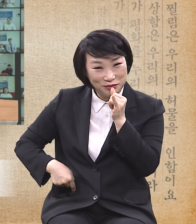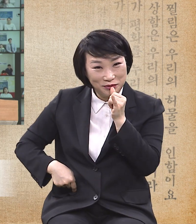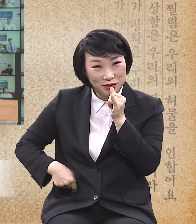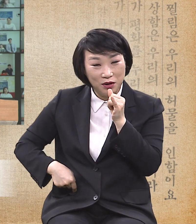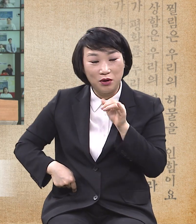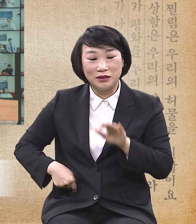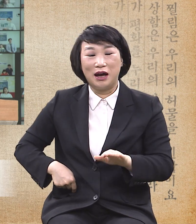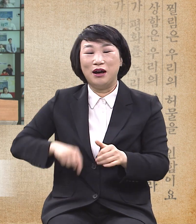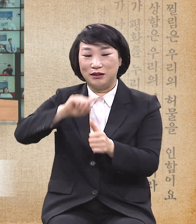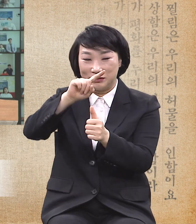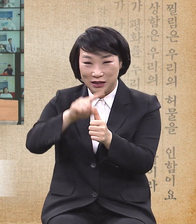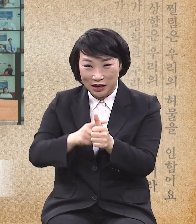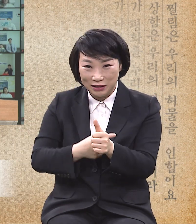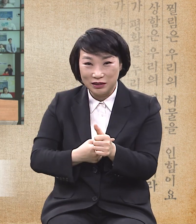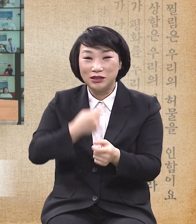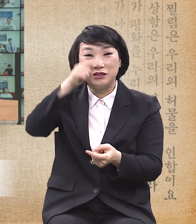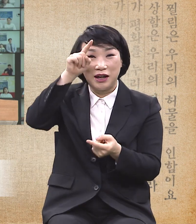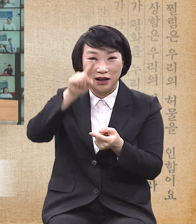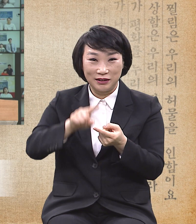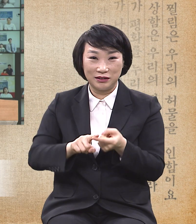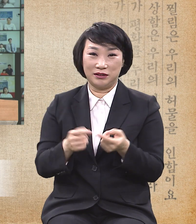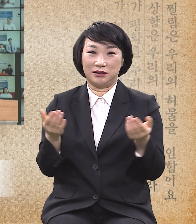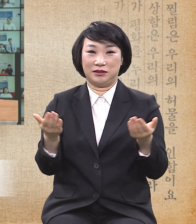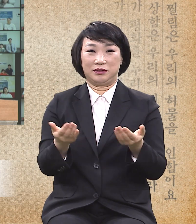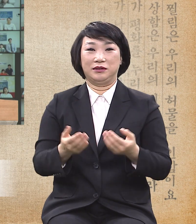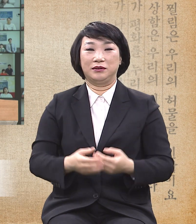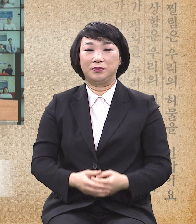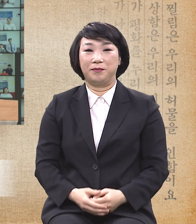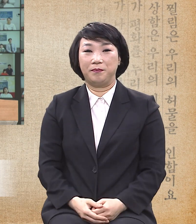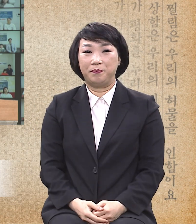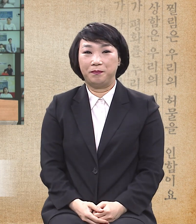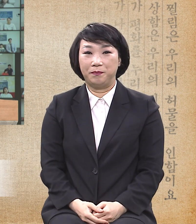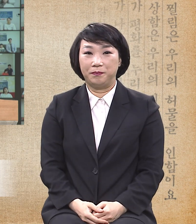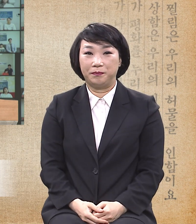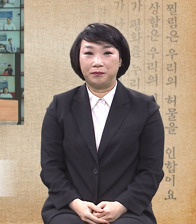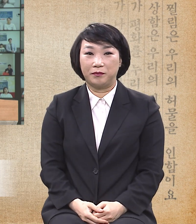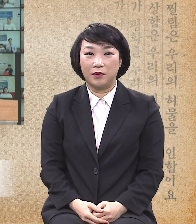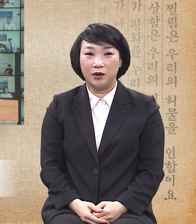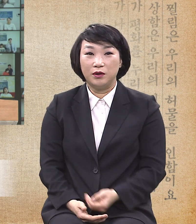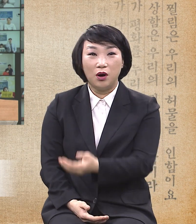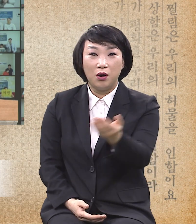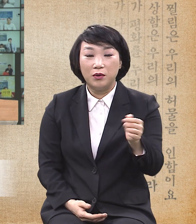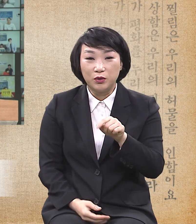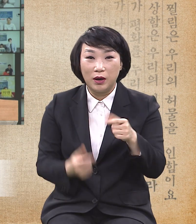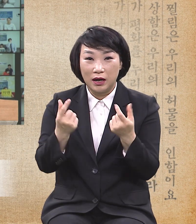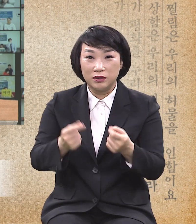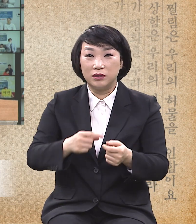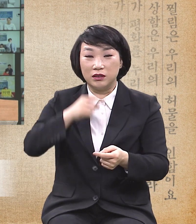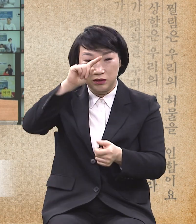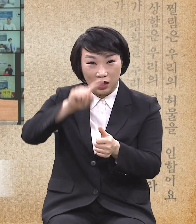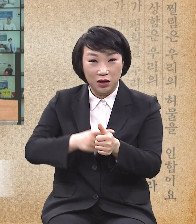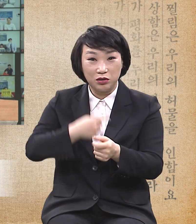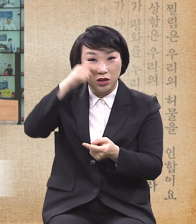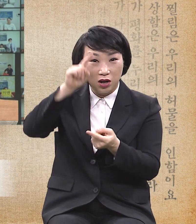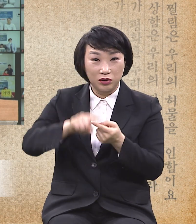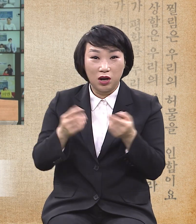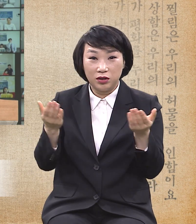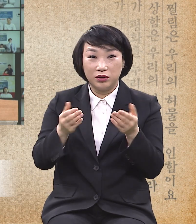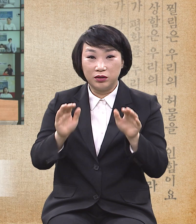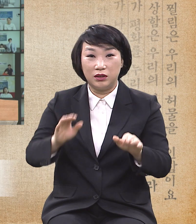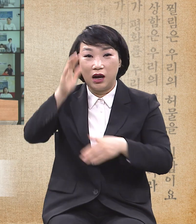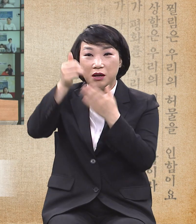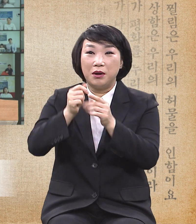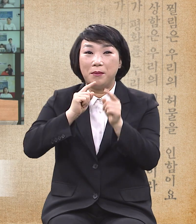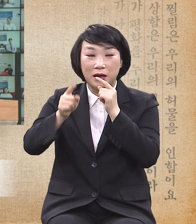양심으로서 당연한 것이 아니냐 이 말이오. 근데 이렇게 당연한데 하나님